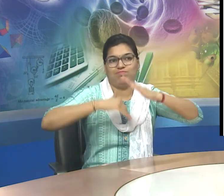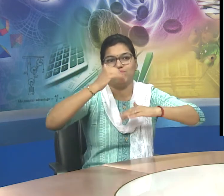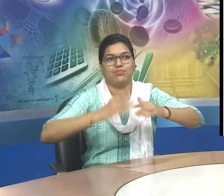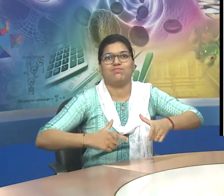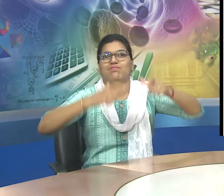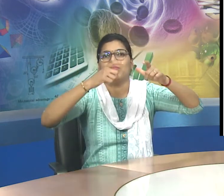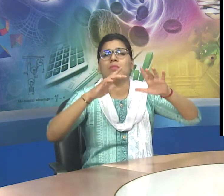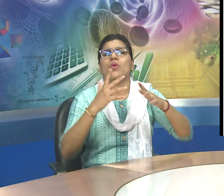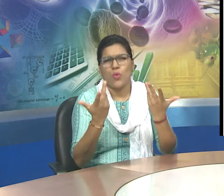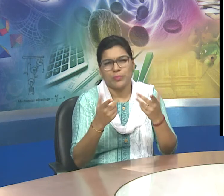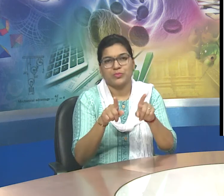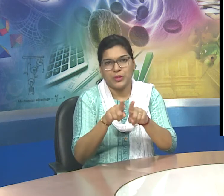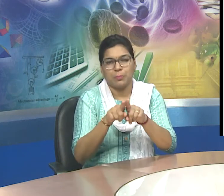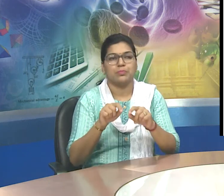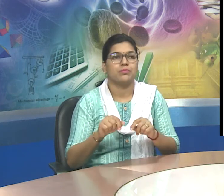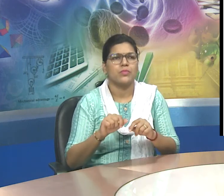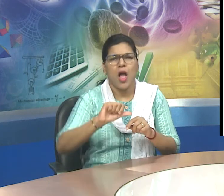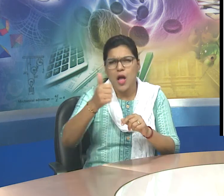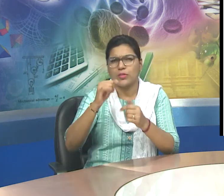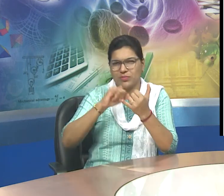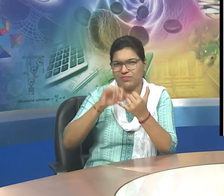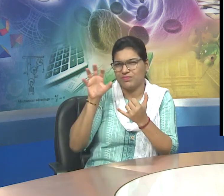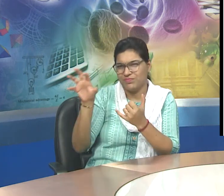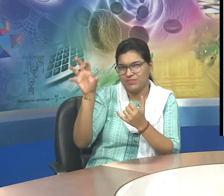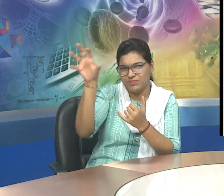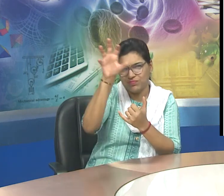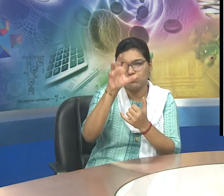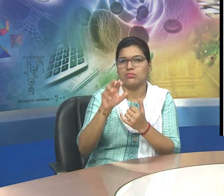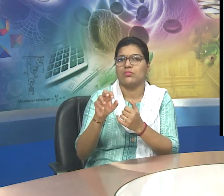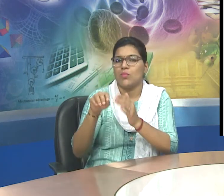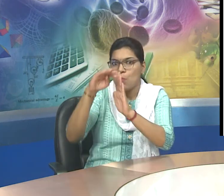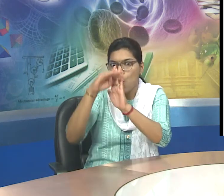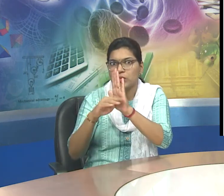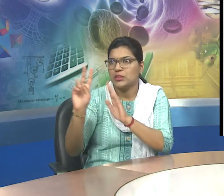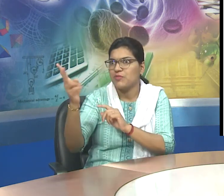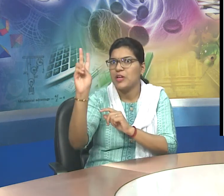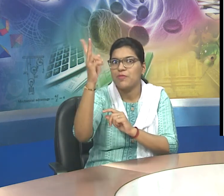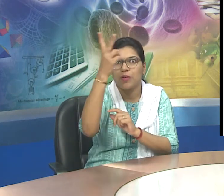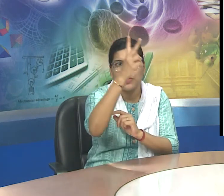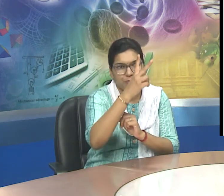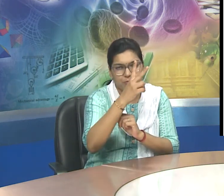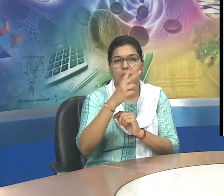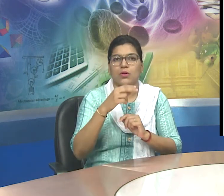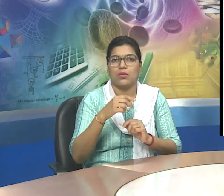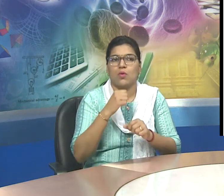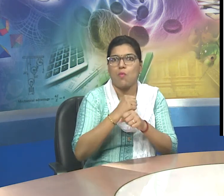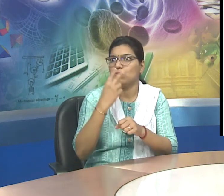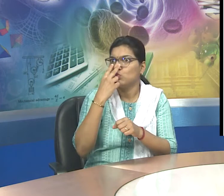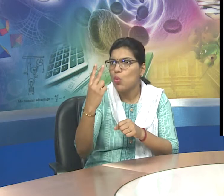के एजेंट जो हमारे काम को पूरा करने के लिए मदद करें। जैसे यदि हम स्टेट